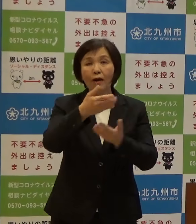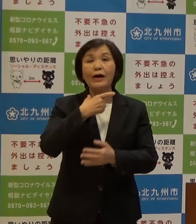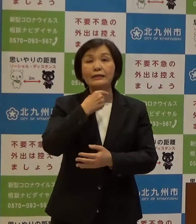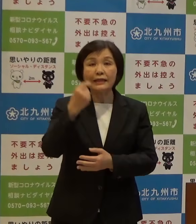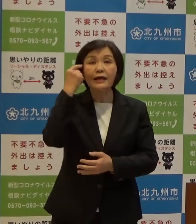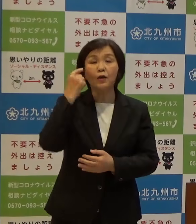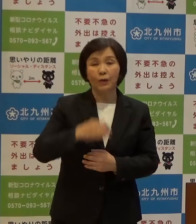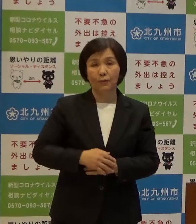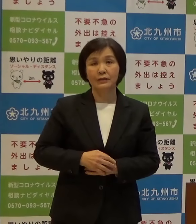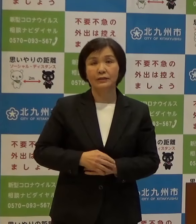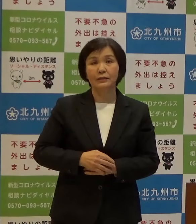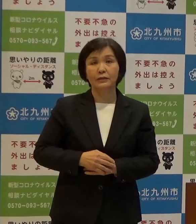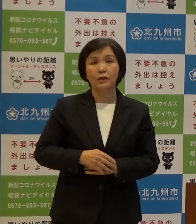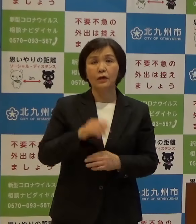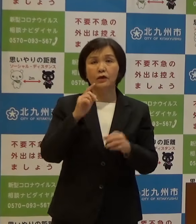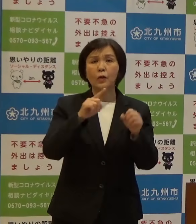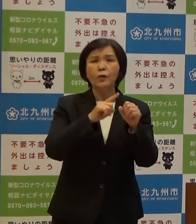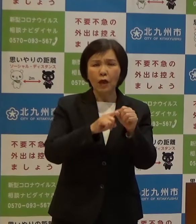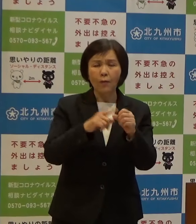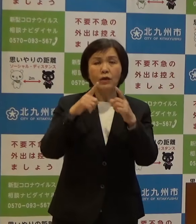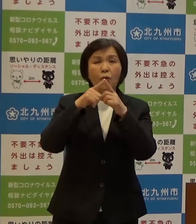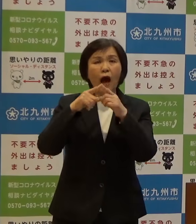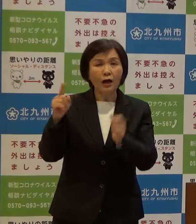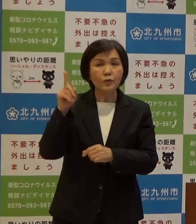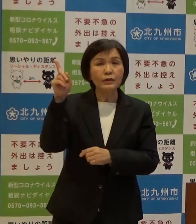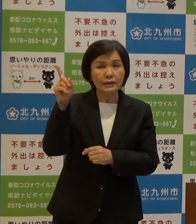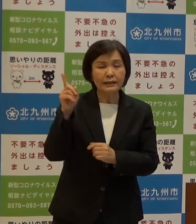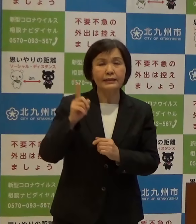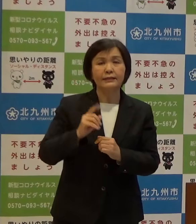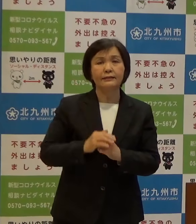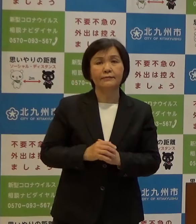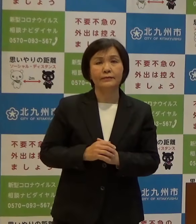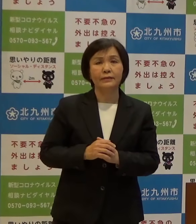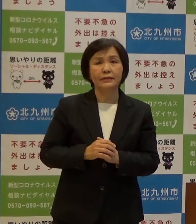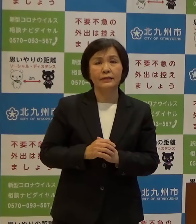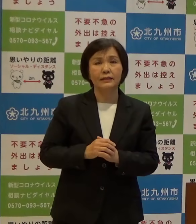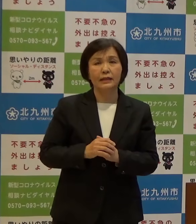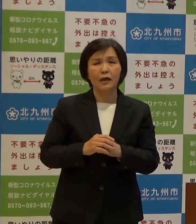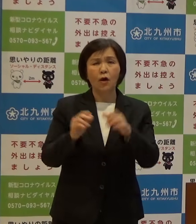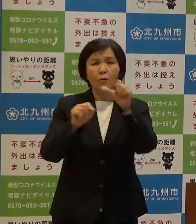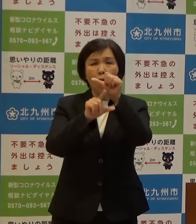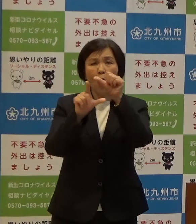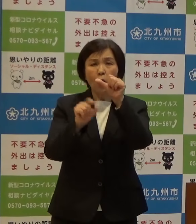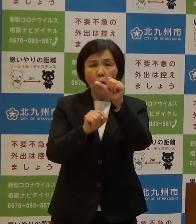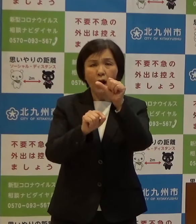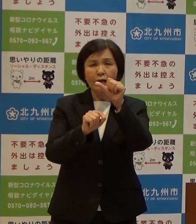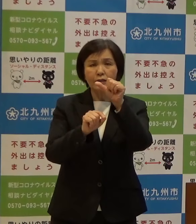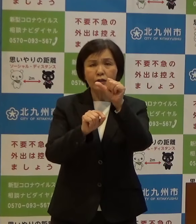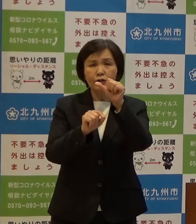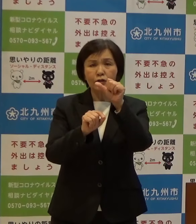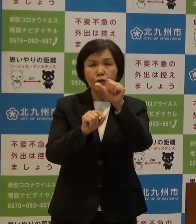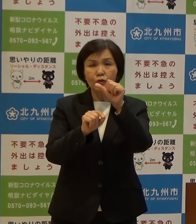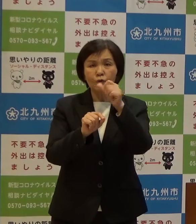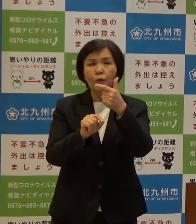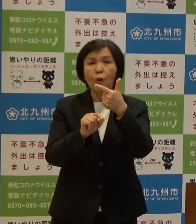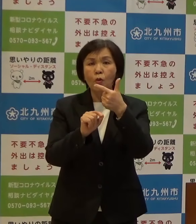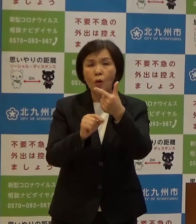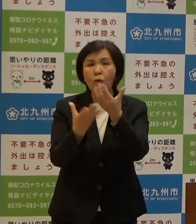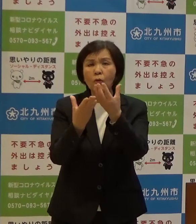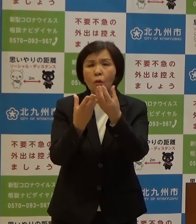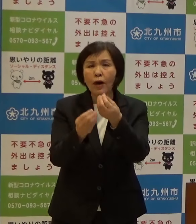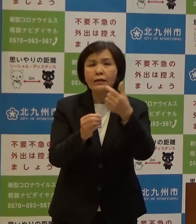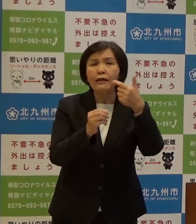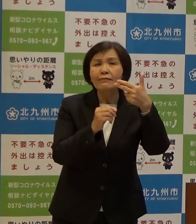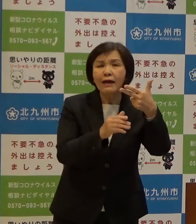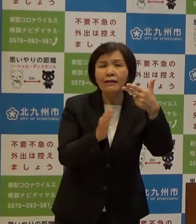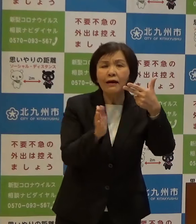が、そのためにはぜひ国の方にですね、いよいよ5月何回以降どうするんだという議論も出てくるわけ